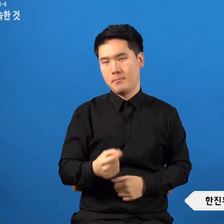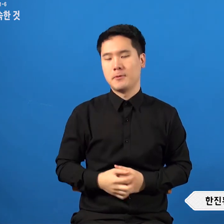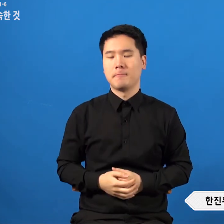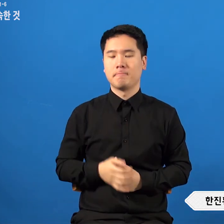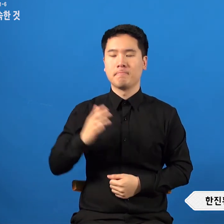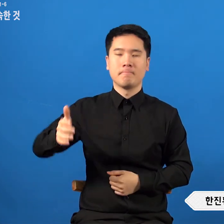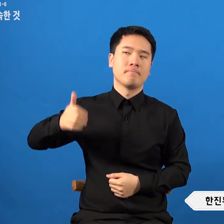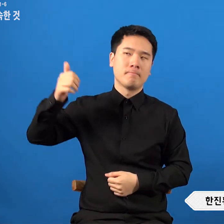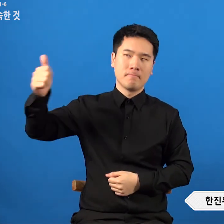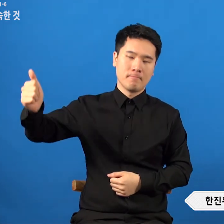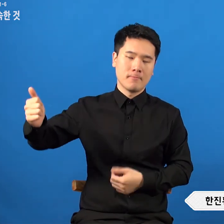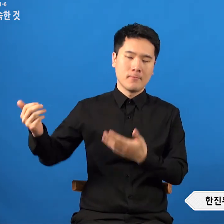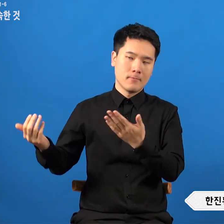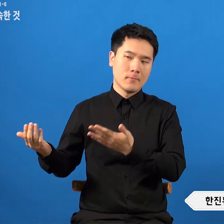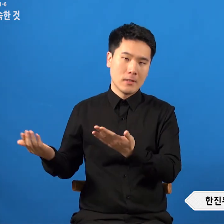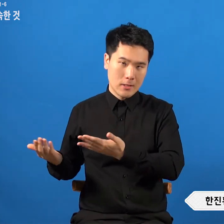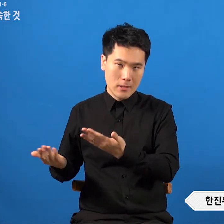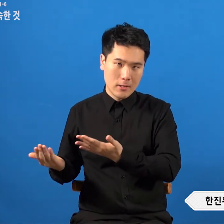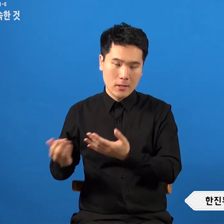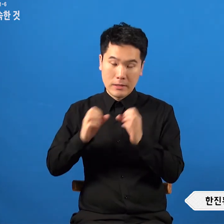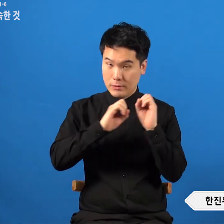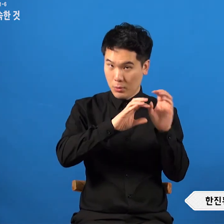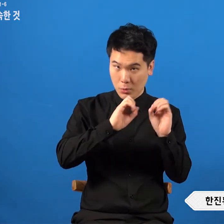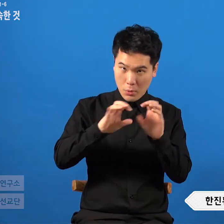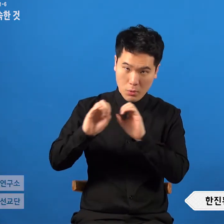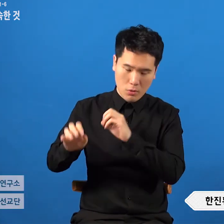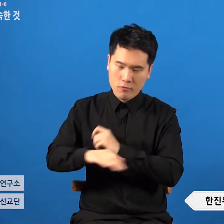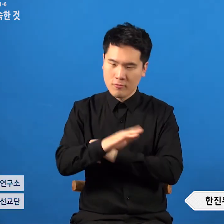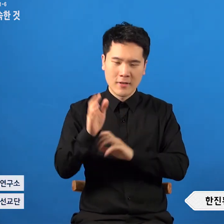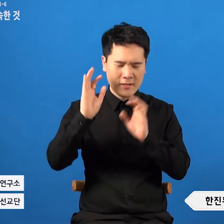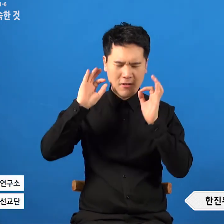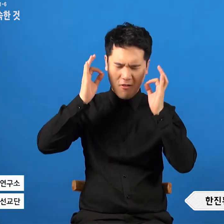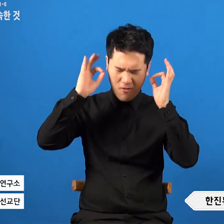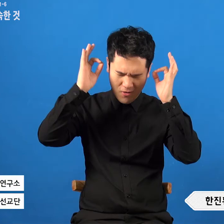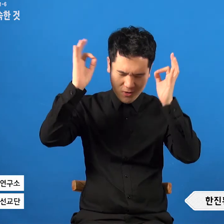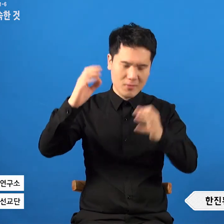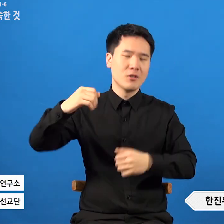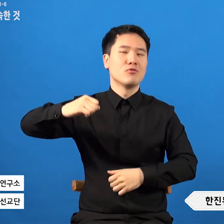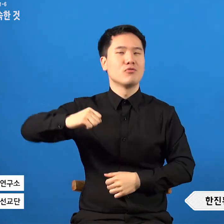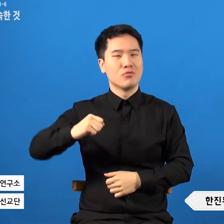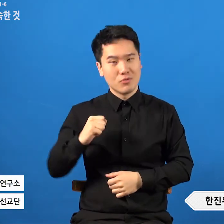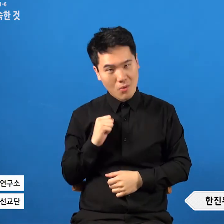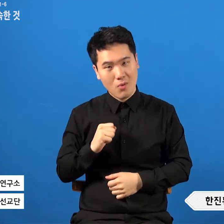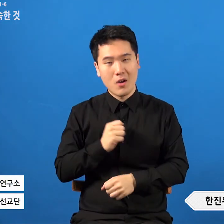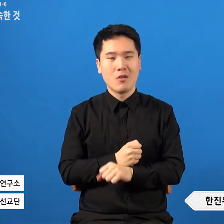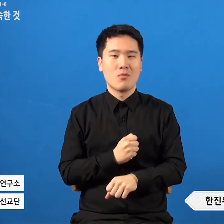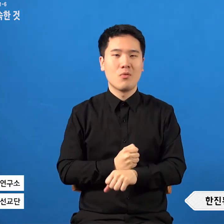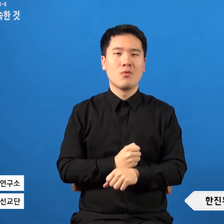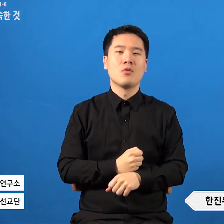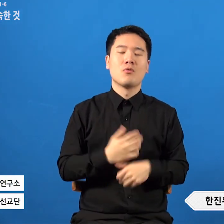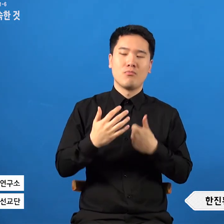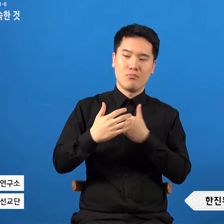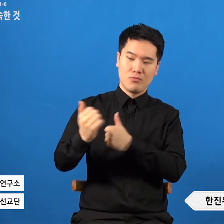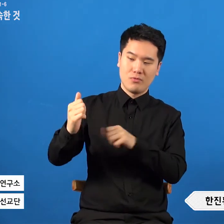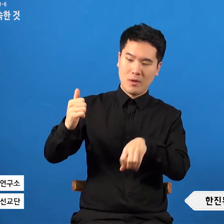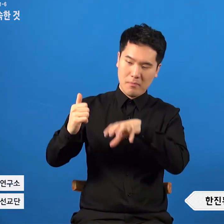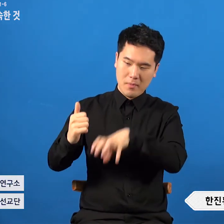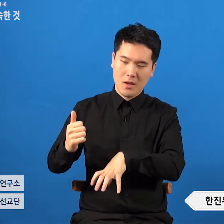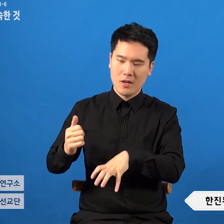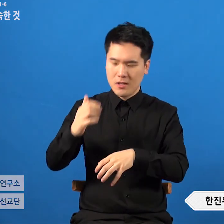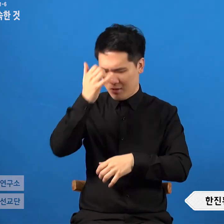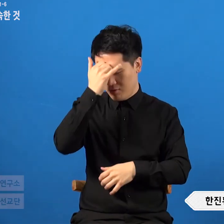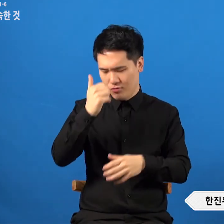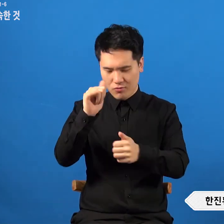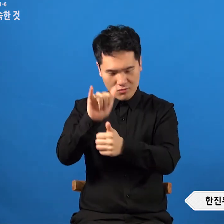바랍니다. 하나님이 하시는 그 선교에 우리가 열심히 순종해 드리면서, 부르심 앞에